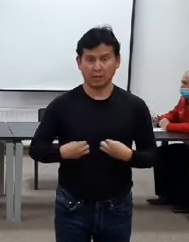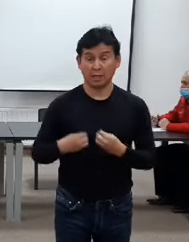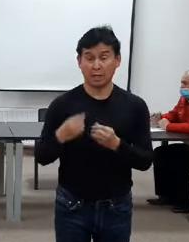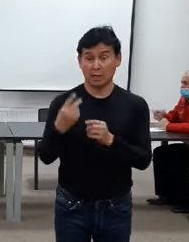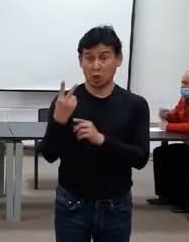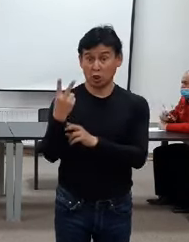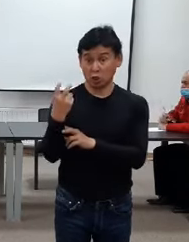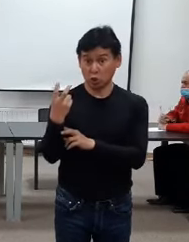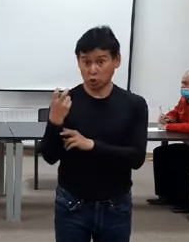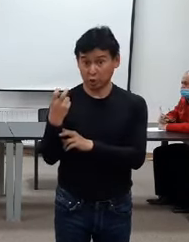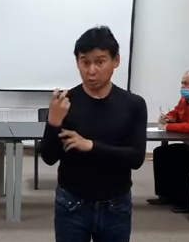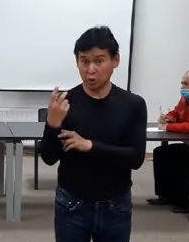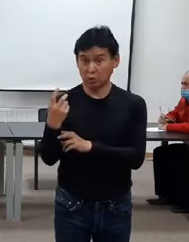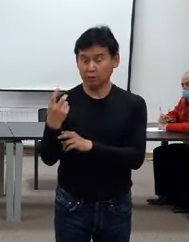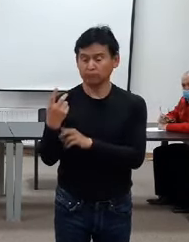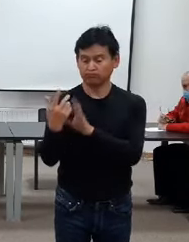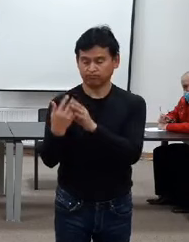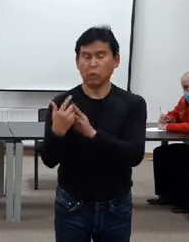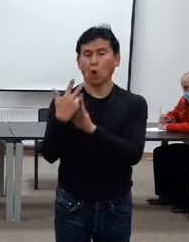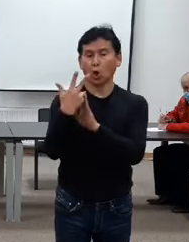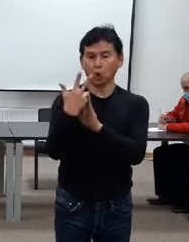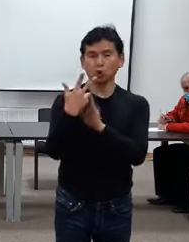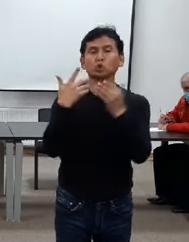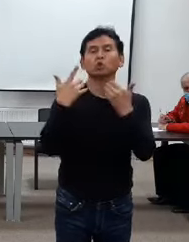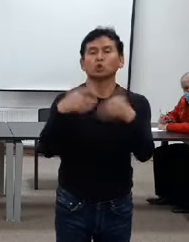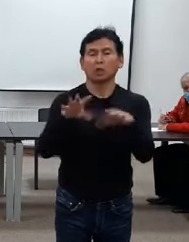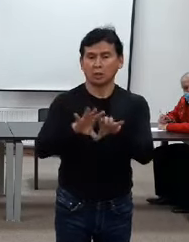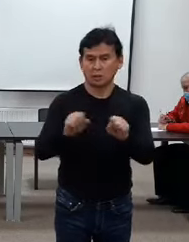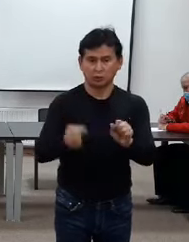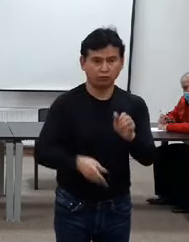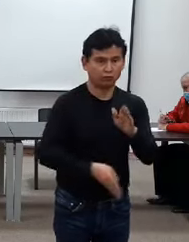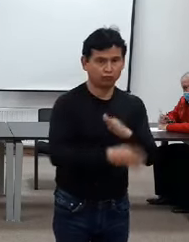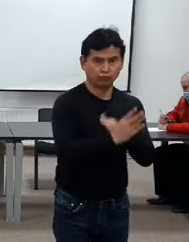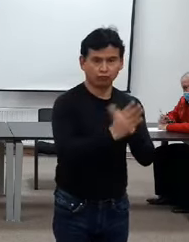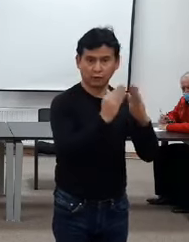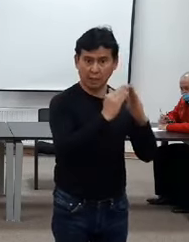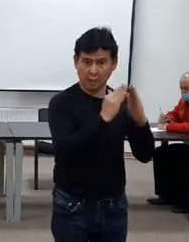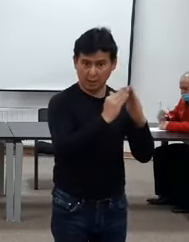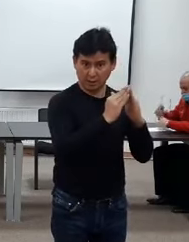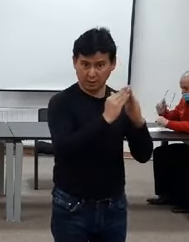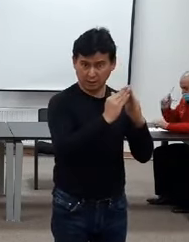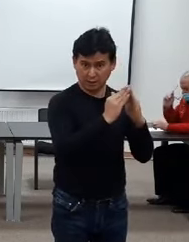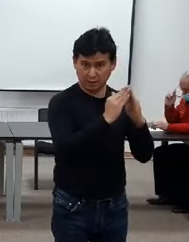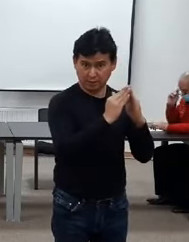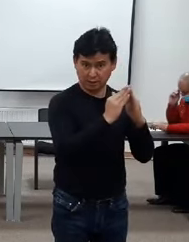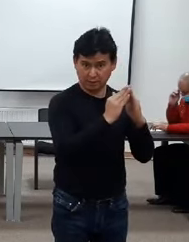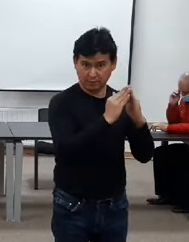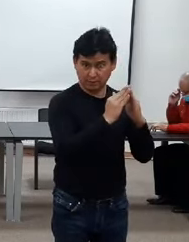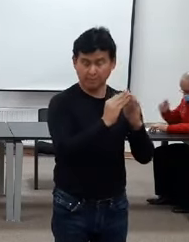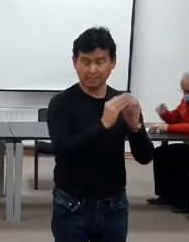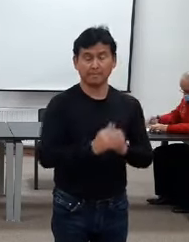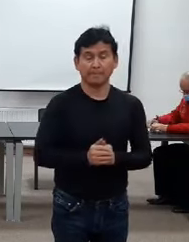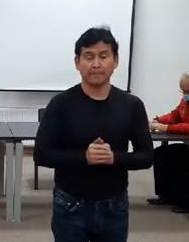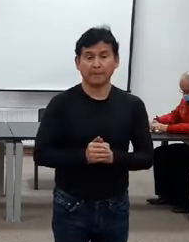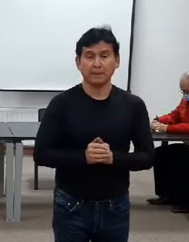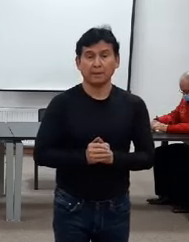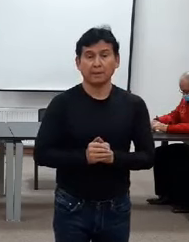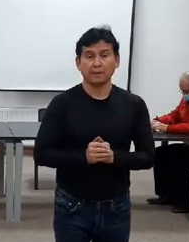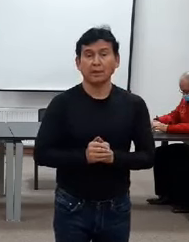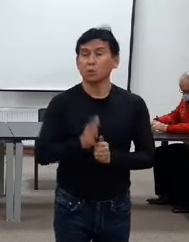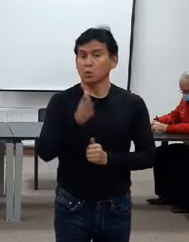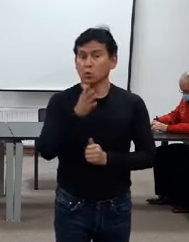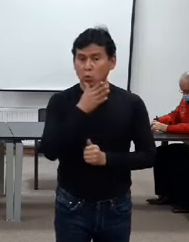cierto?, 8 se han recuperado satisfactoriamente, que es lo que ya teníamos hasta hace la semana pasada.